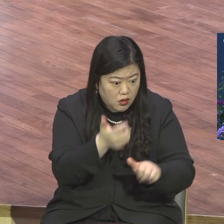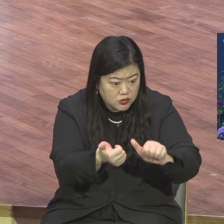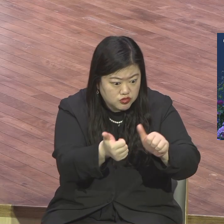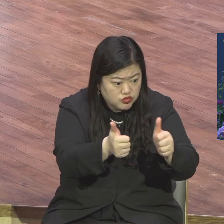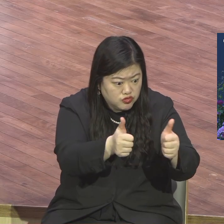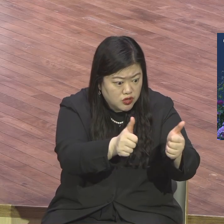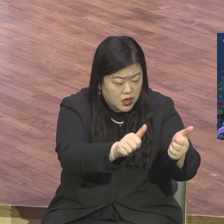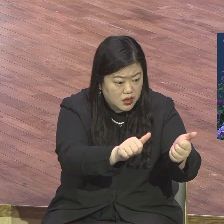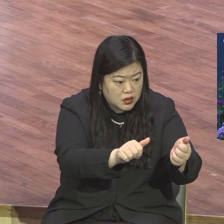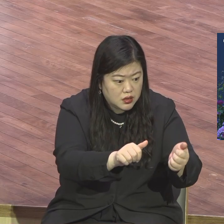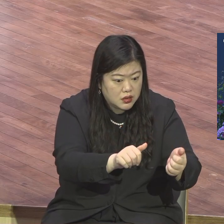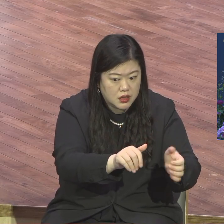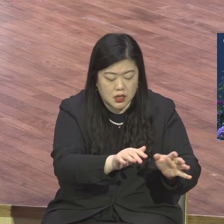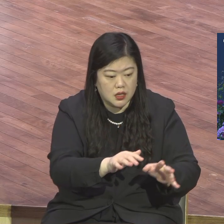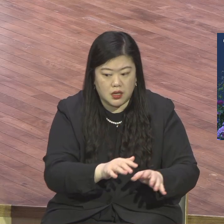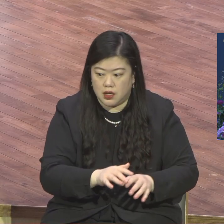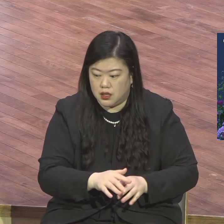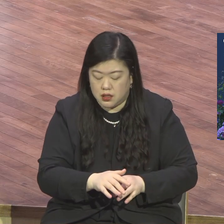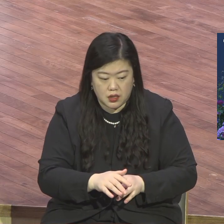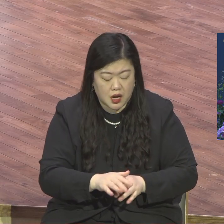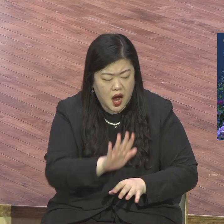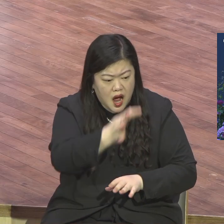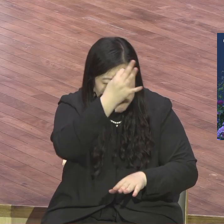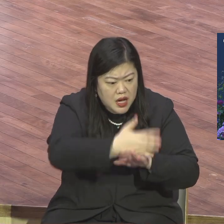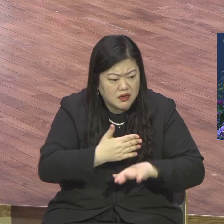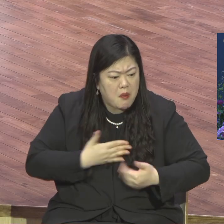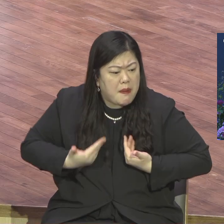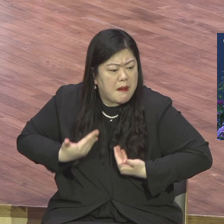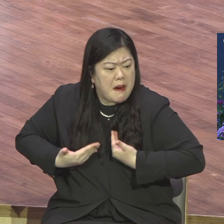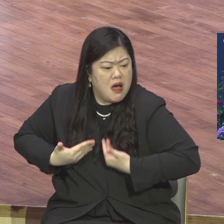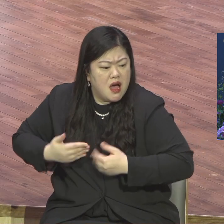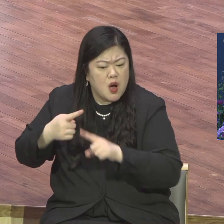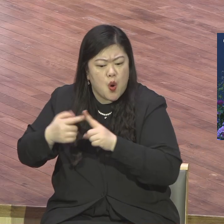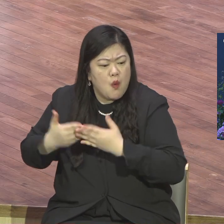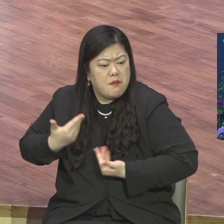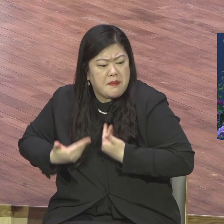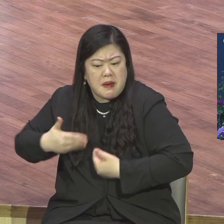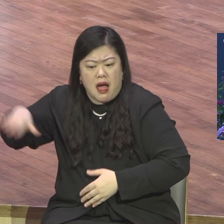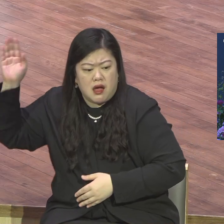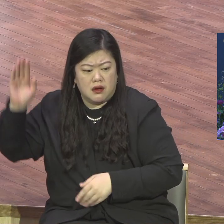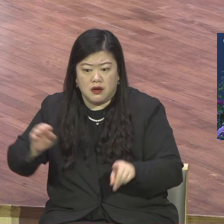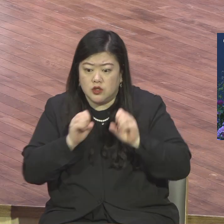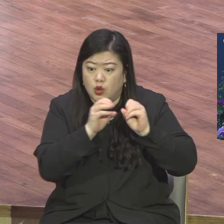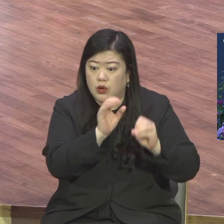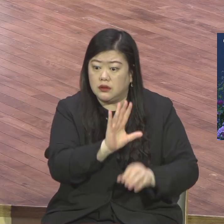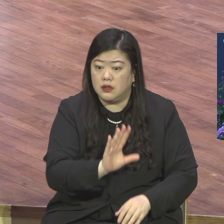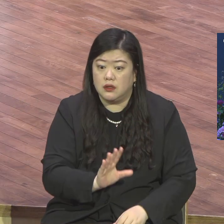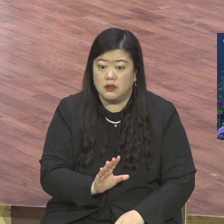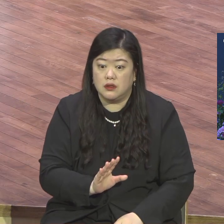나는 내 일이 바빠서 난 내 문제가 많아서 복음을 전하지 않는다.